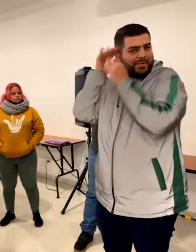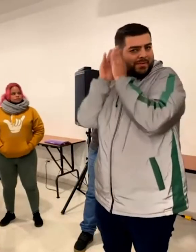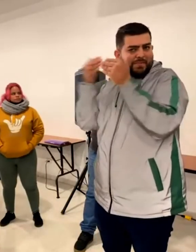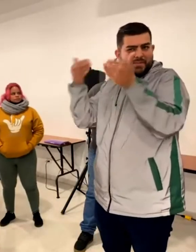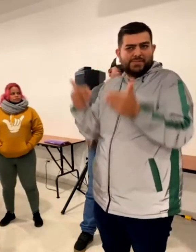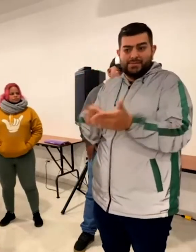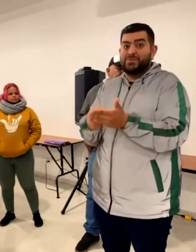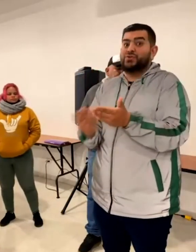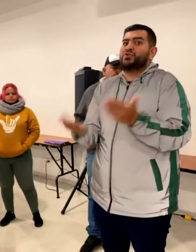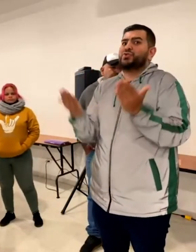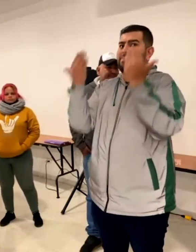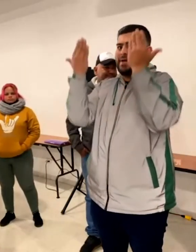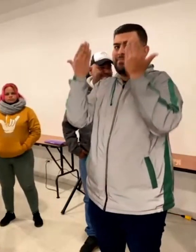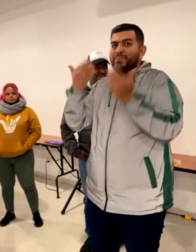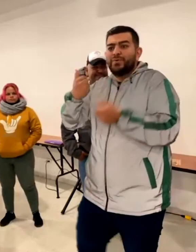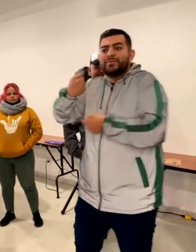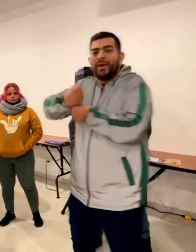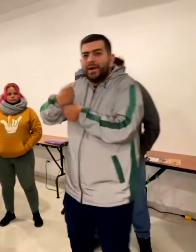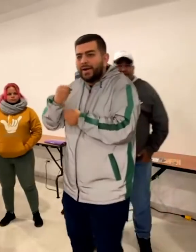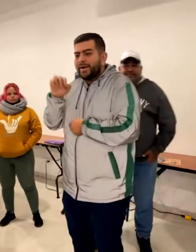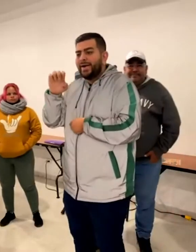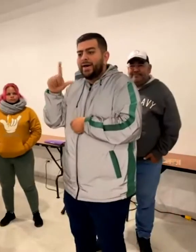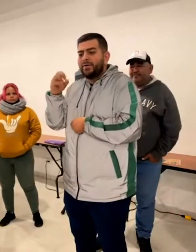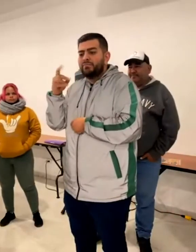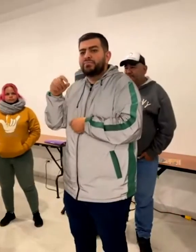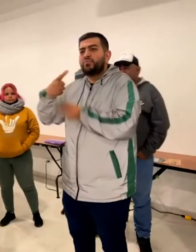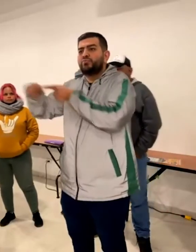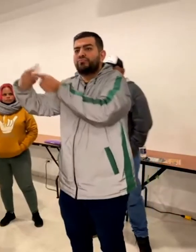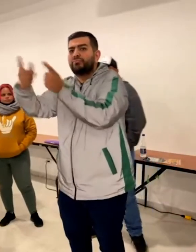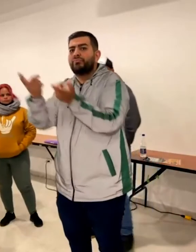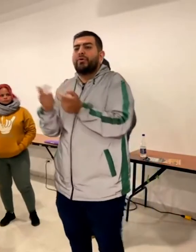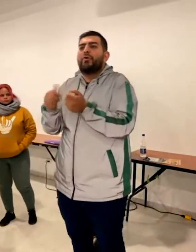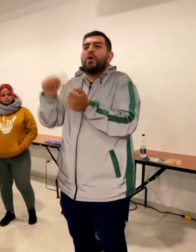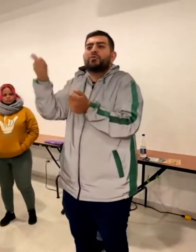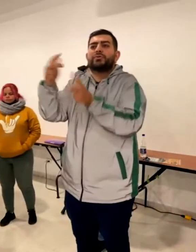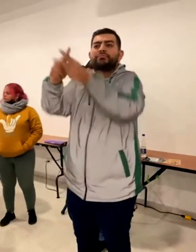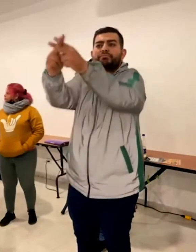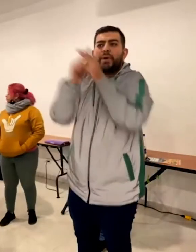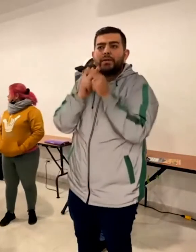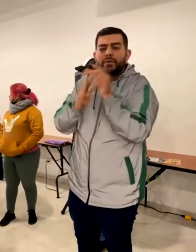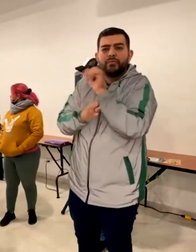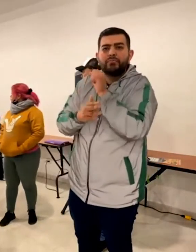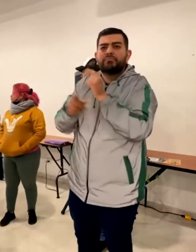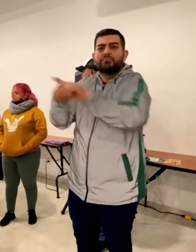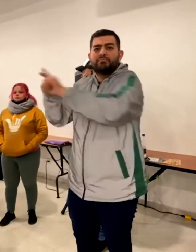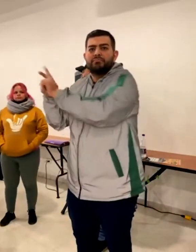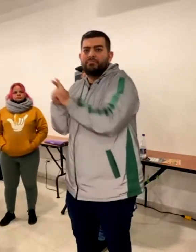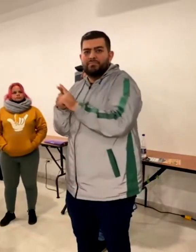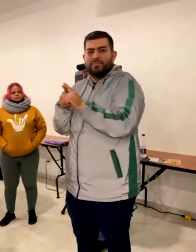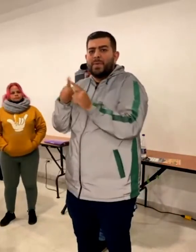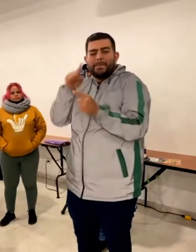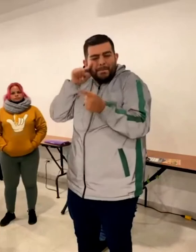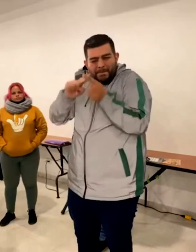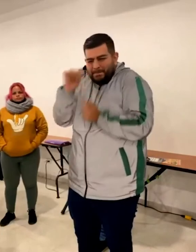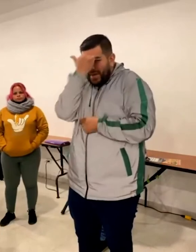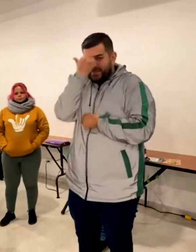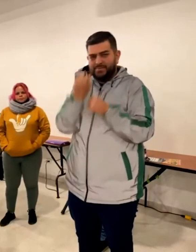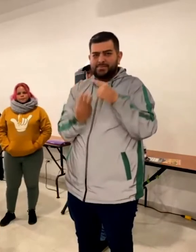para que en los momentos en los 15 de la licencia se tenga una persona y